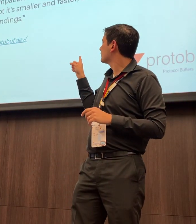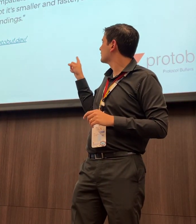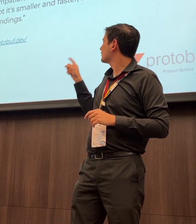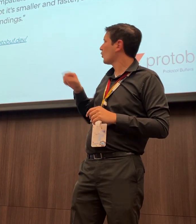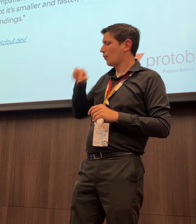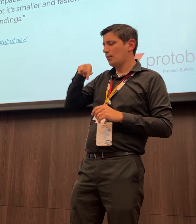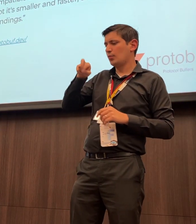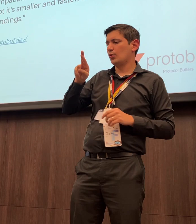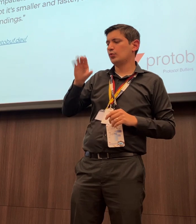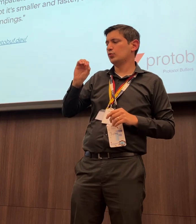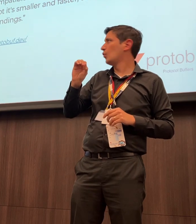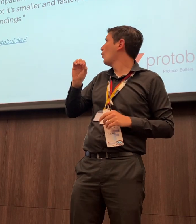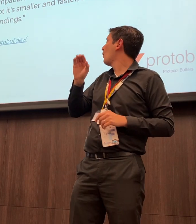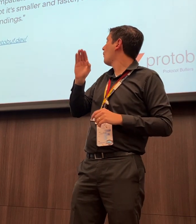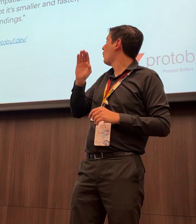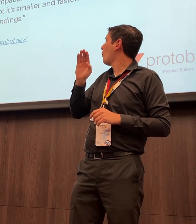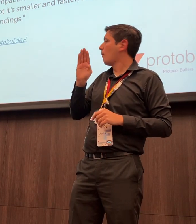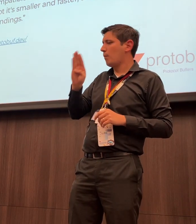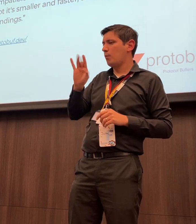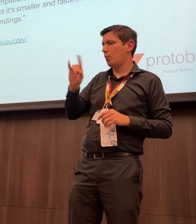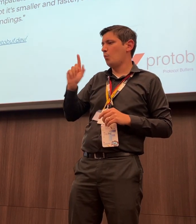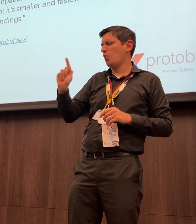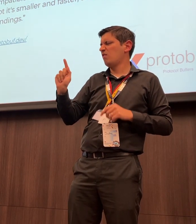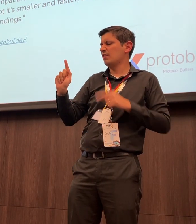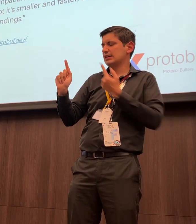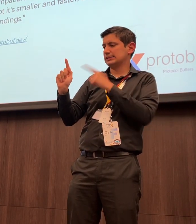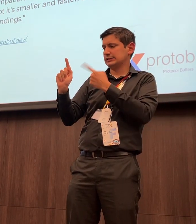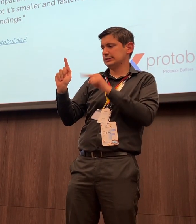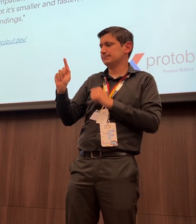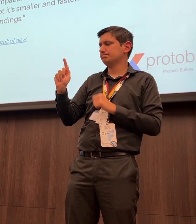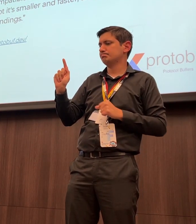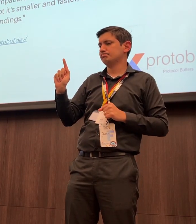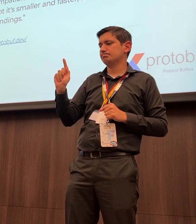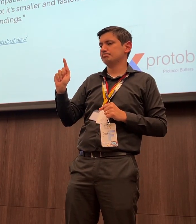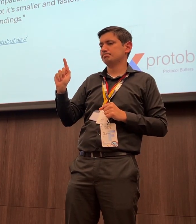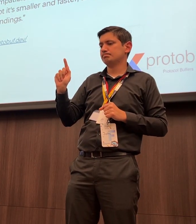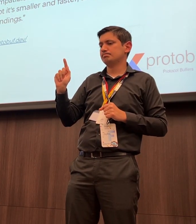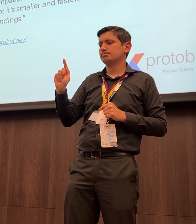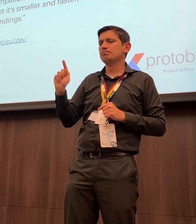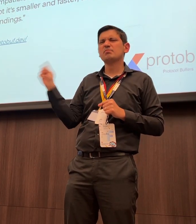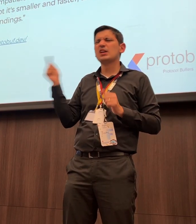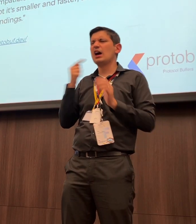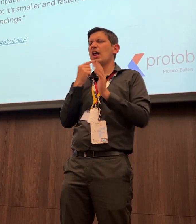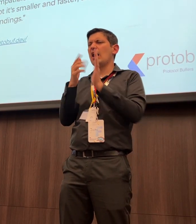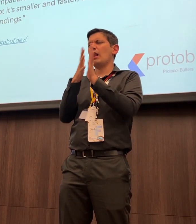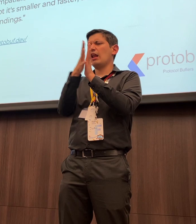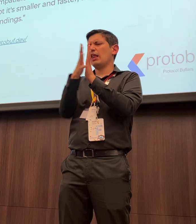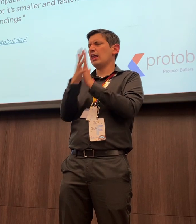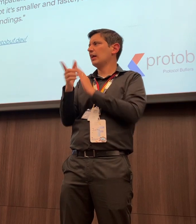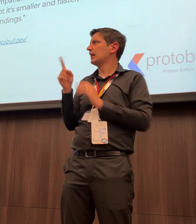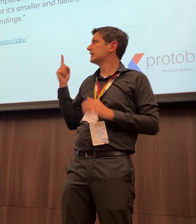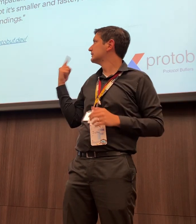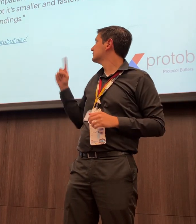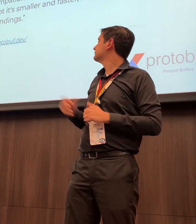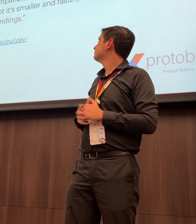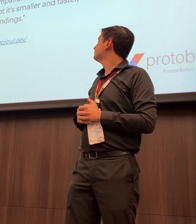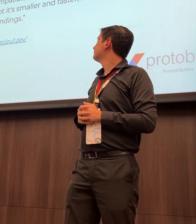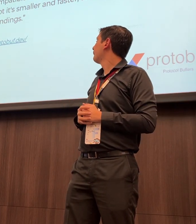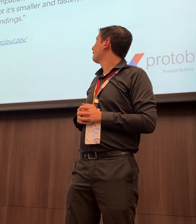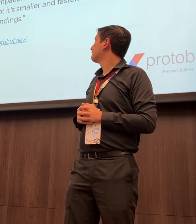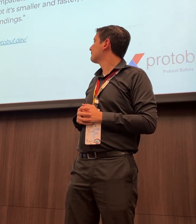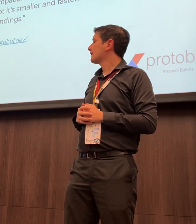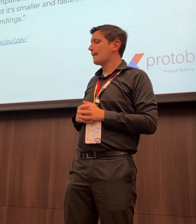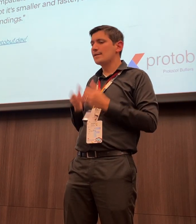de nuevo la definición, un poco larga, pero creo que un poco nos dice a la perfección qué son lo que son. O sea,